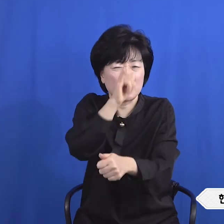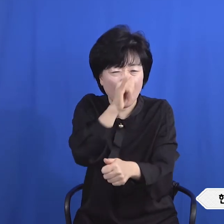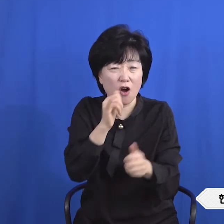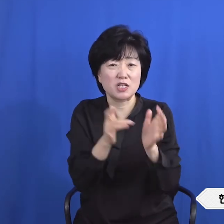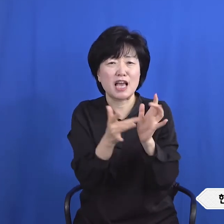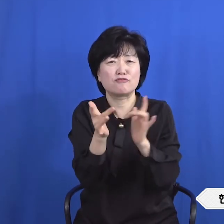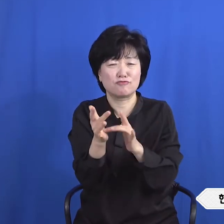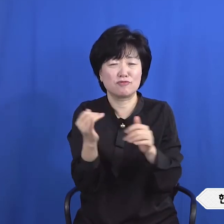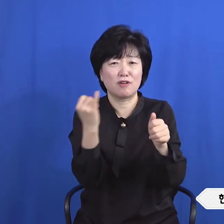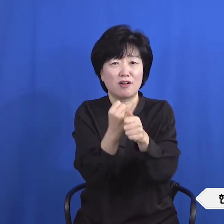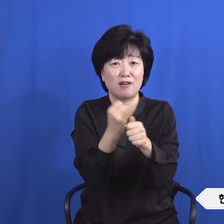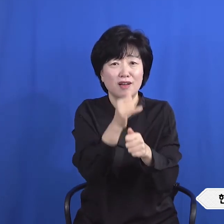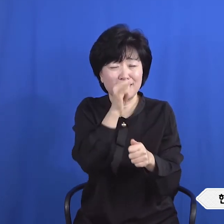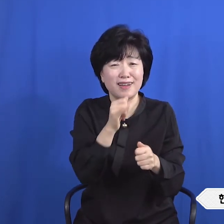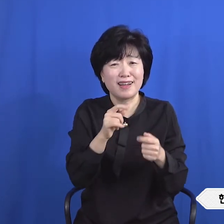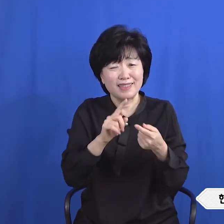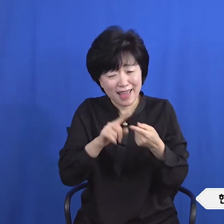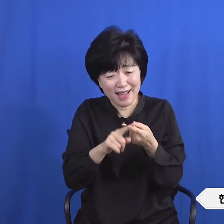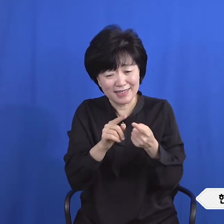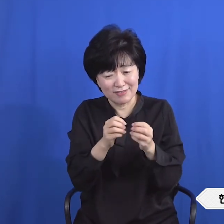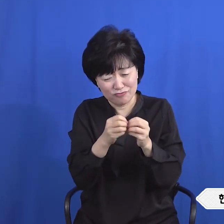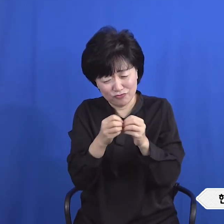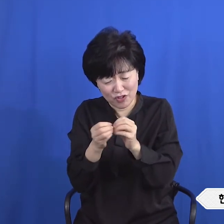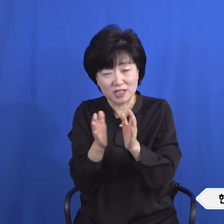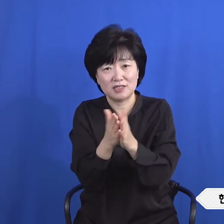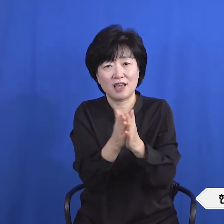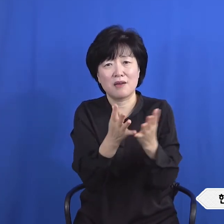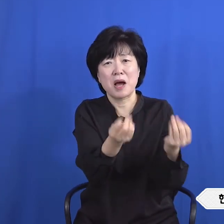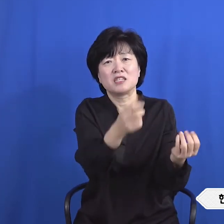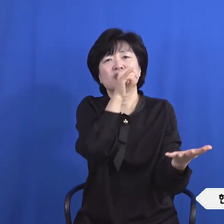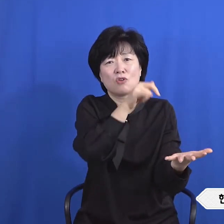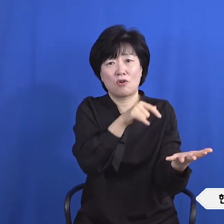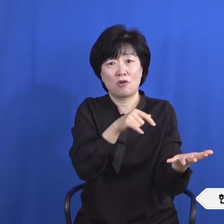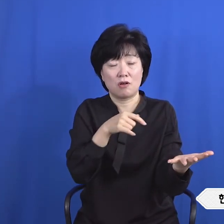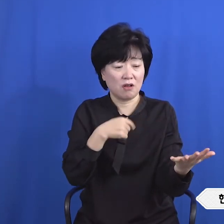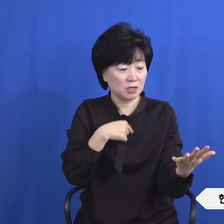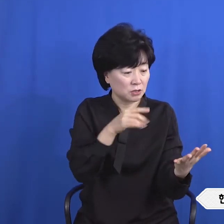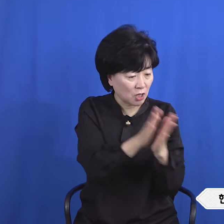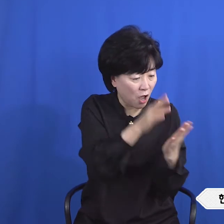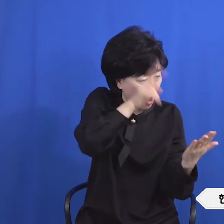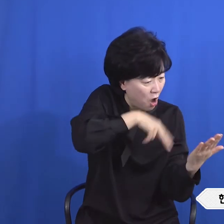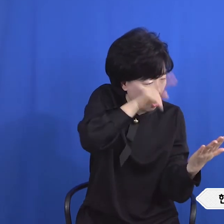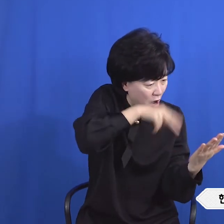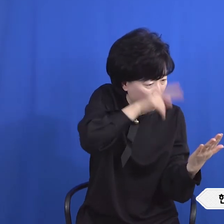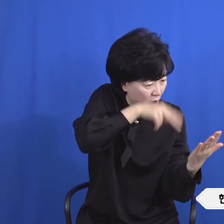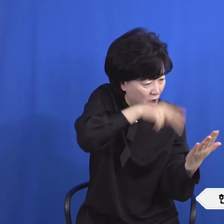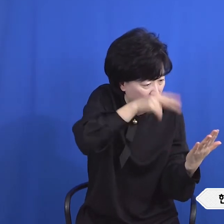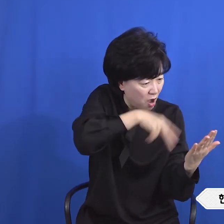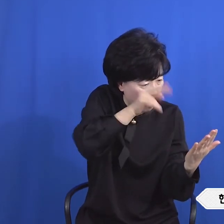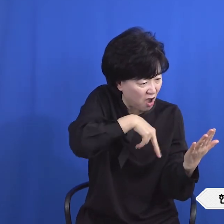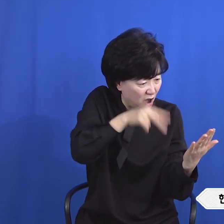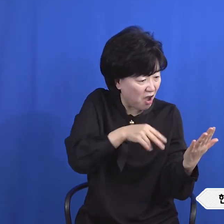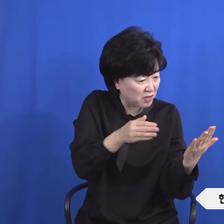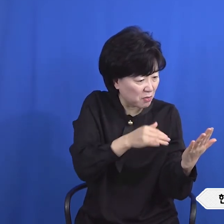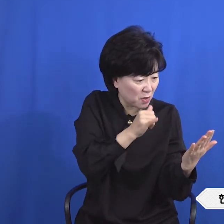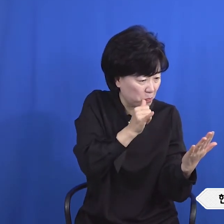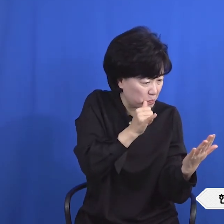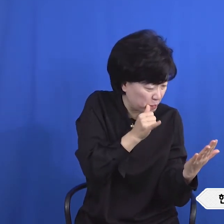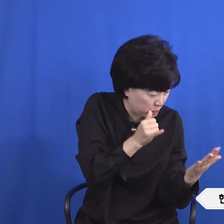보면 참 답답하지요. 그런 책을 읽으니까 믿음이 안 생기지